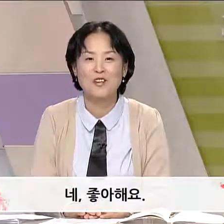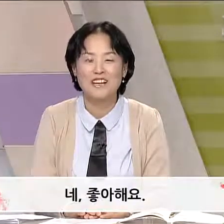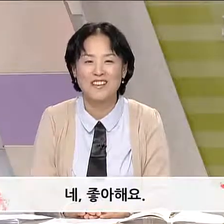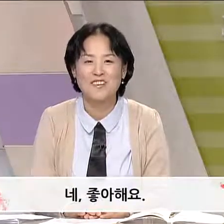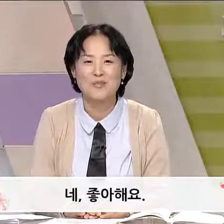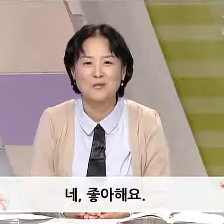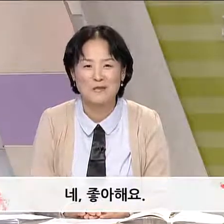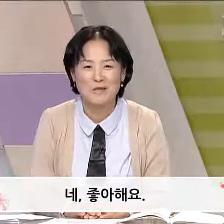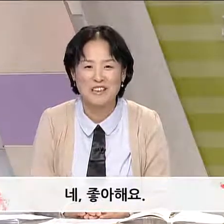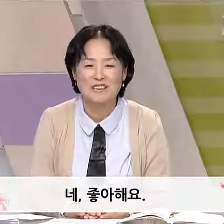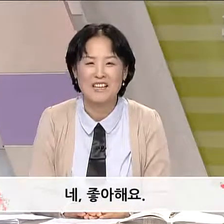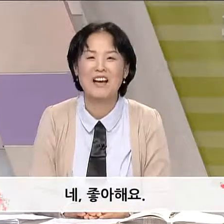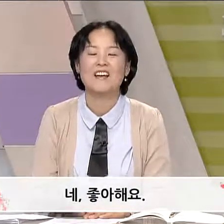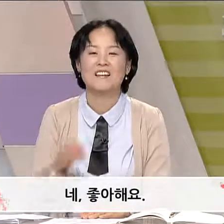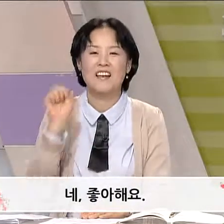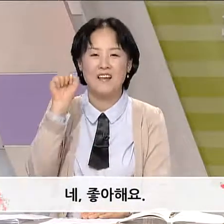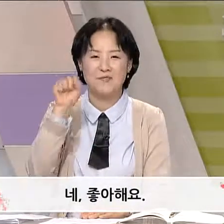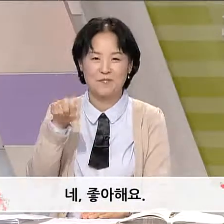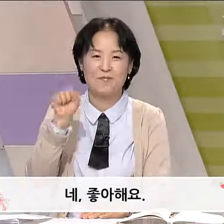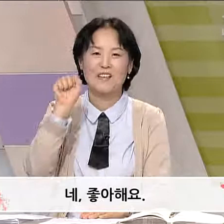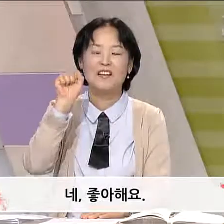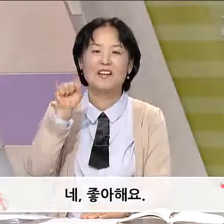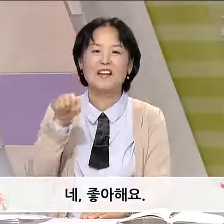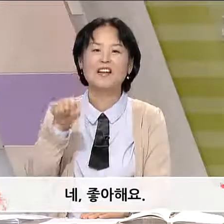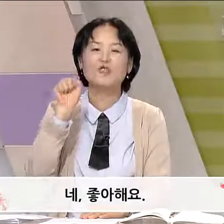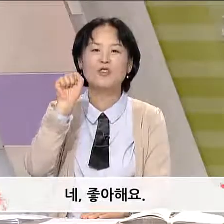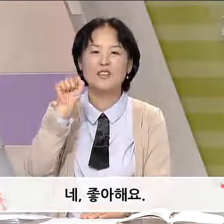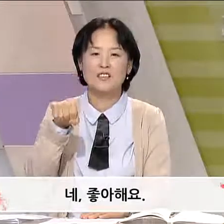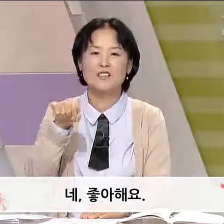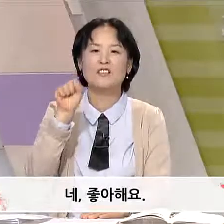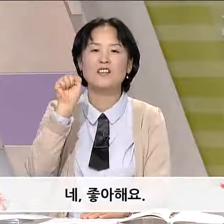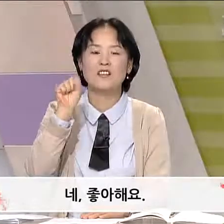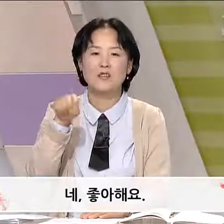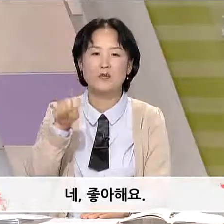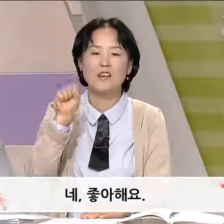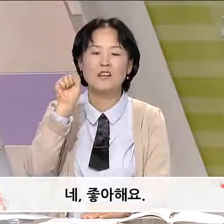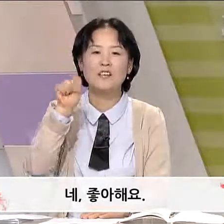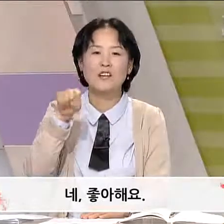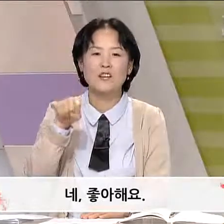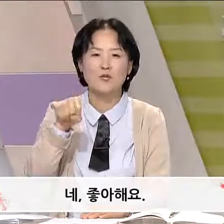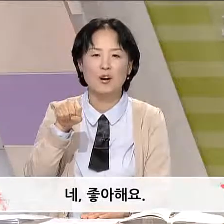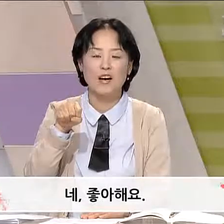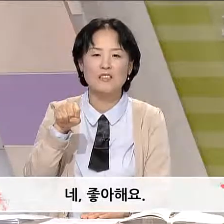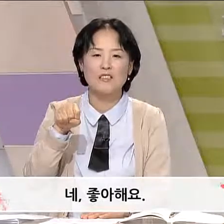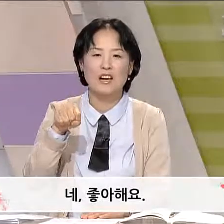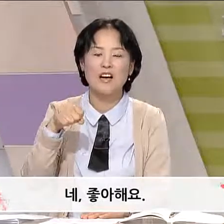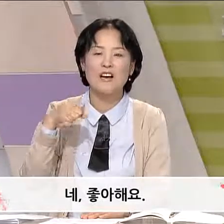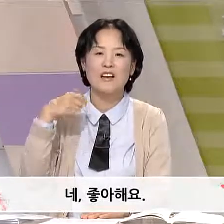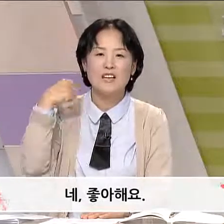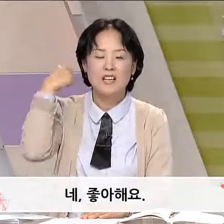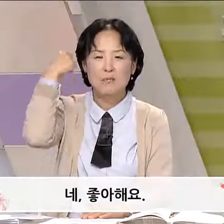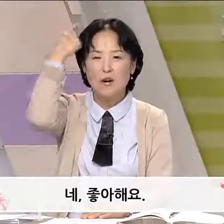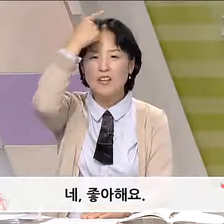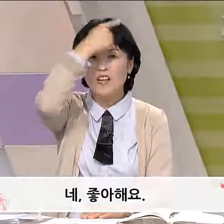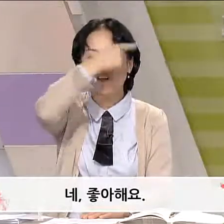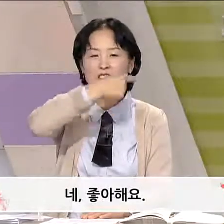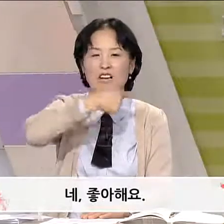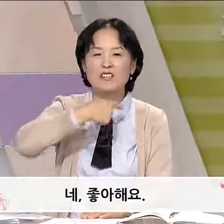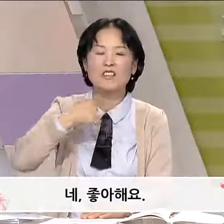아주 간단해서 좋습니다. 자 네. 네. 라는 수화는 긍전을 나타낸 고개의 끄덕거림과 자 이 머리의 형상을